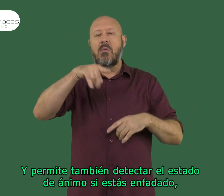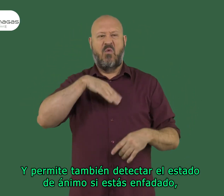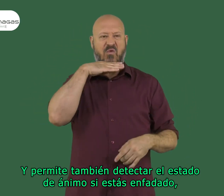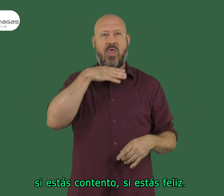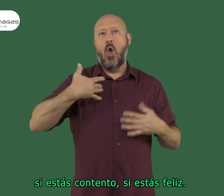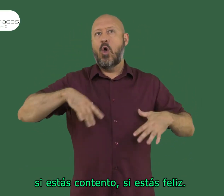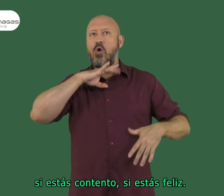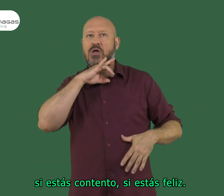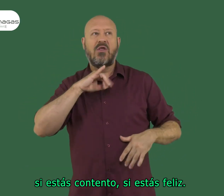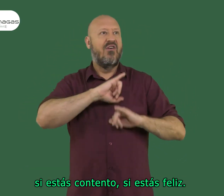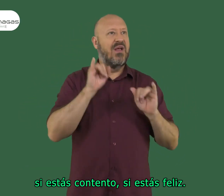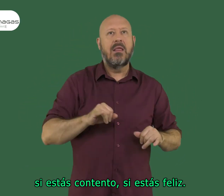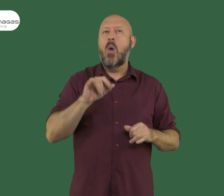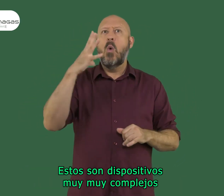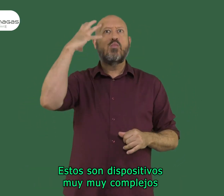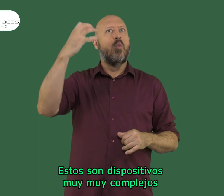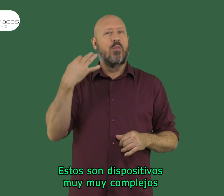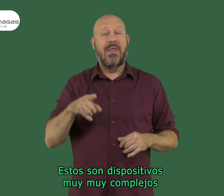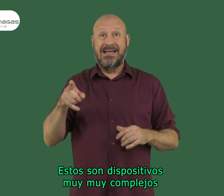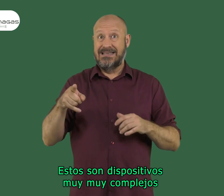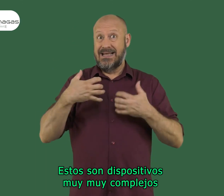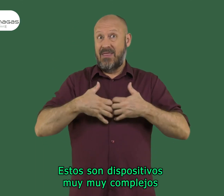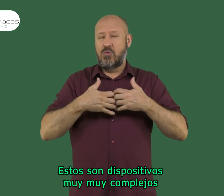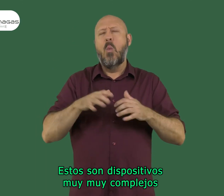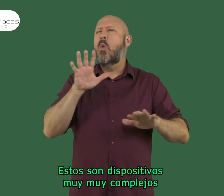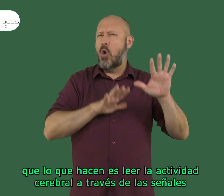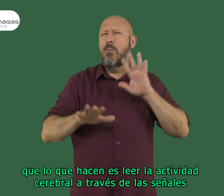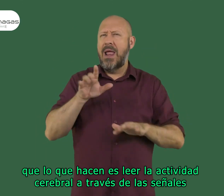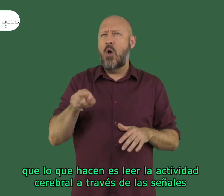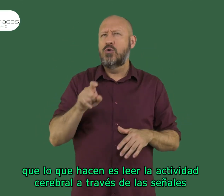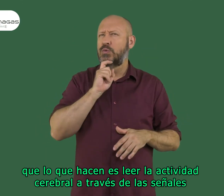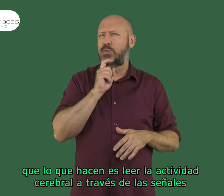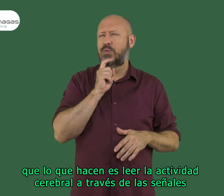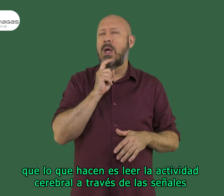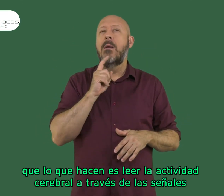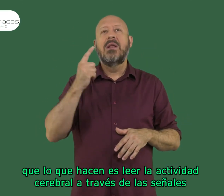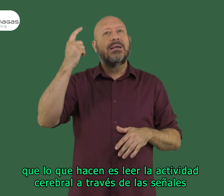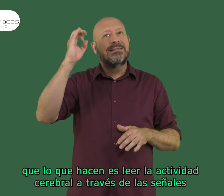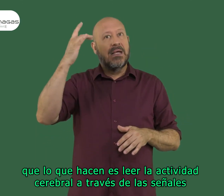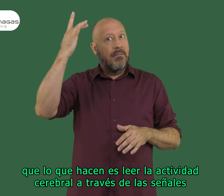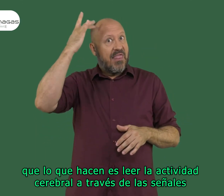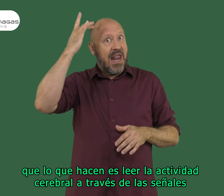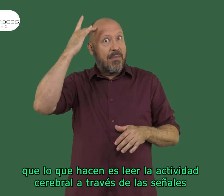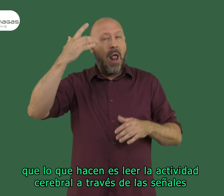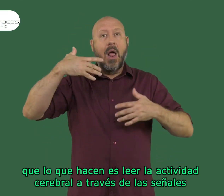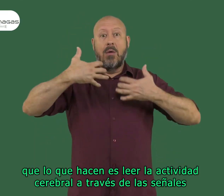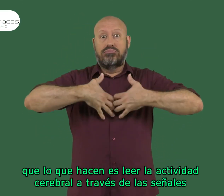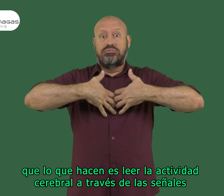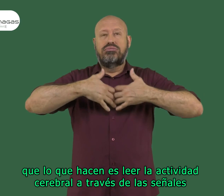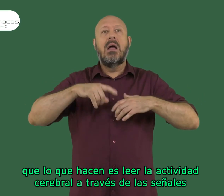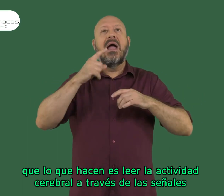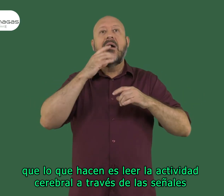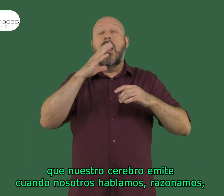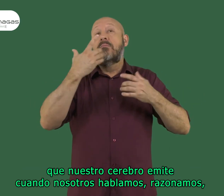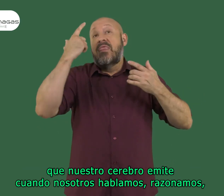estás enfadado, si estás contento, si estás feliz. Estos son dispositivos muy complejos que lo que hacen es leer la actividad cerebral a través de